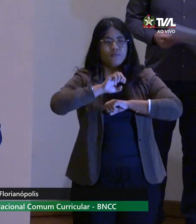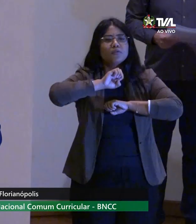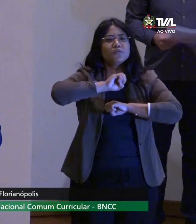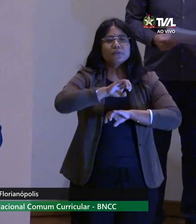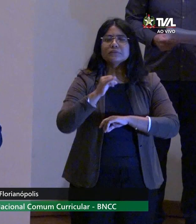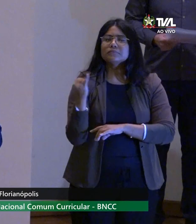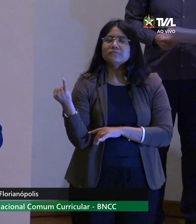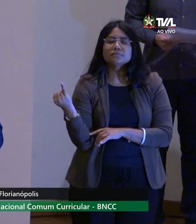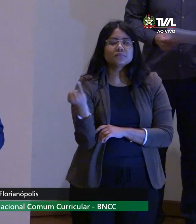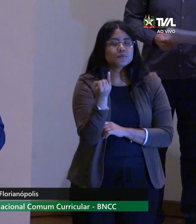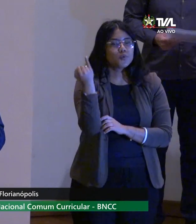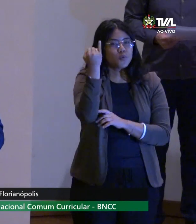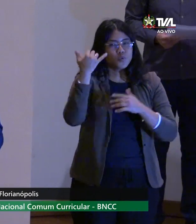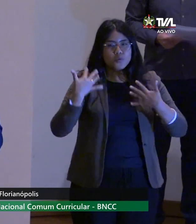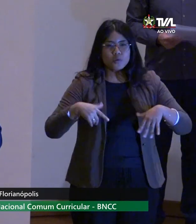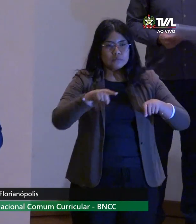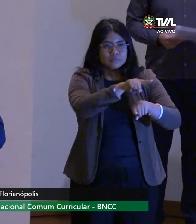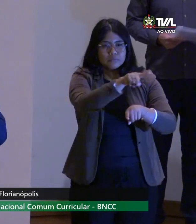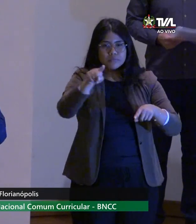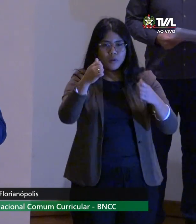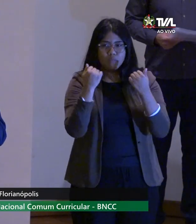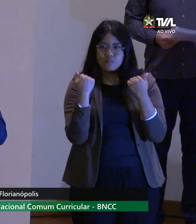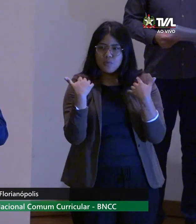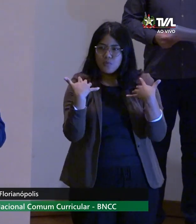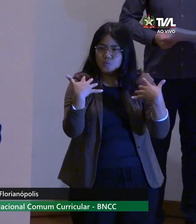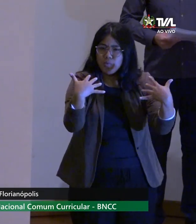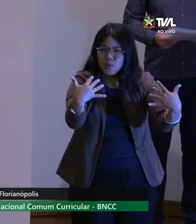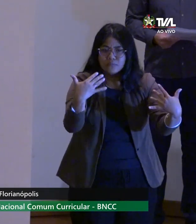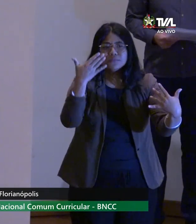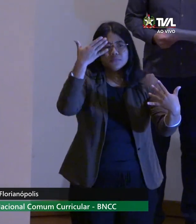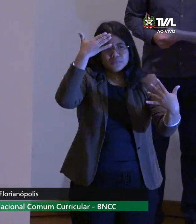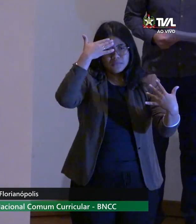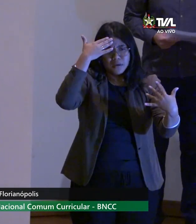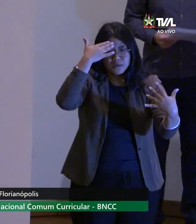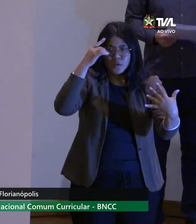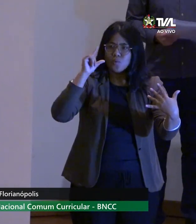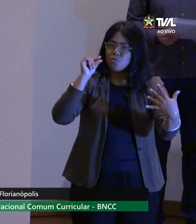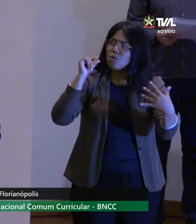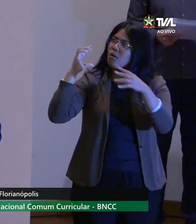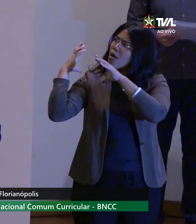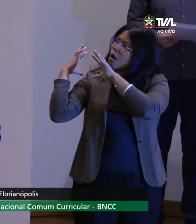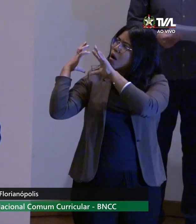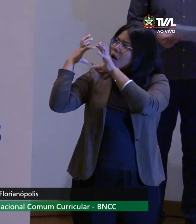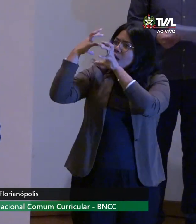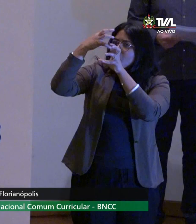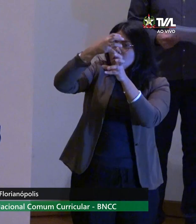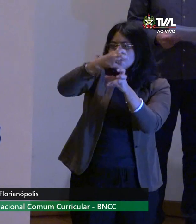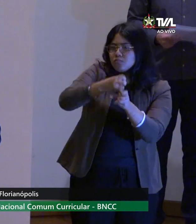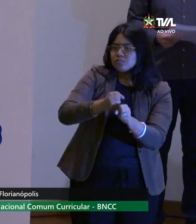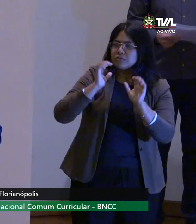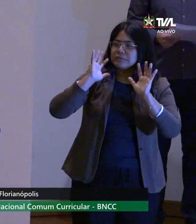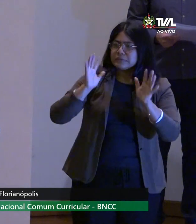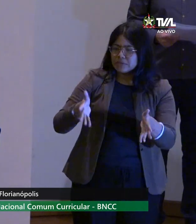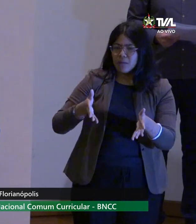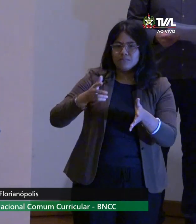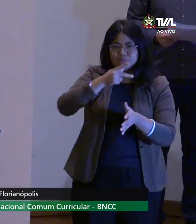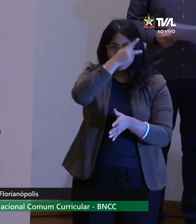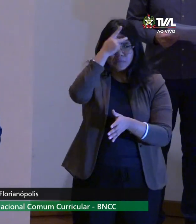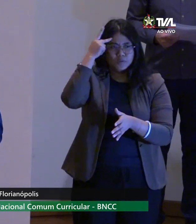quando eu vejo esse grupo todo reunido aqui sei que isso é o final de um processo que foi construído a muitas